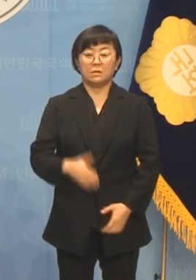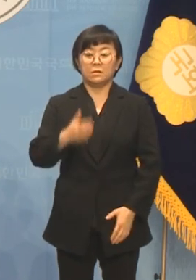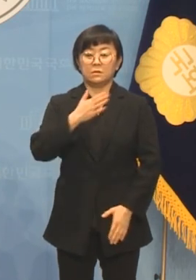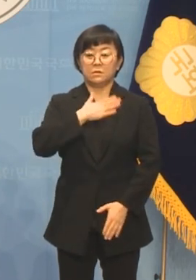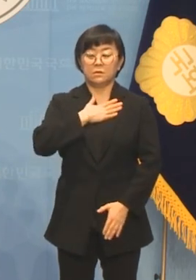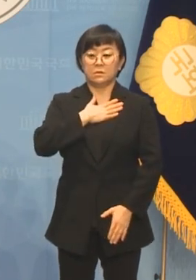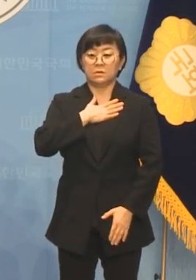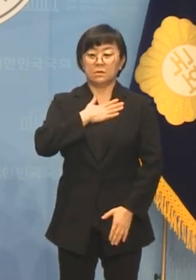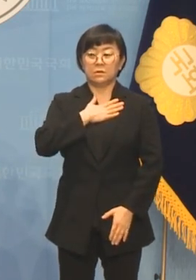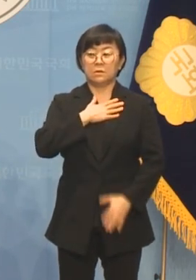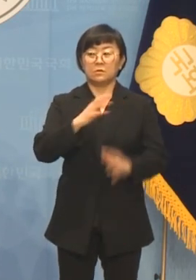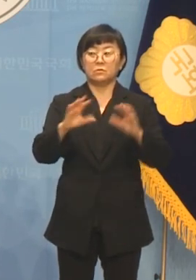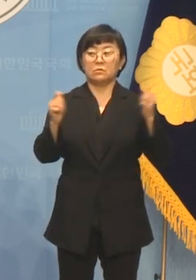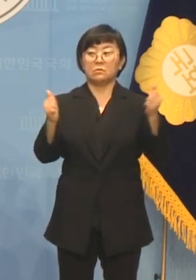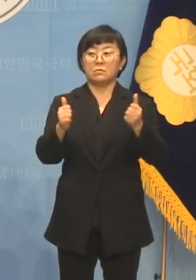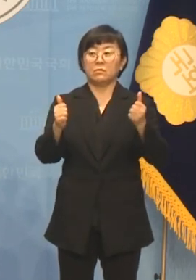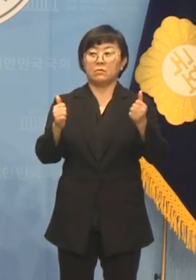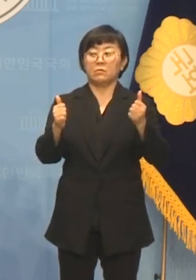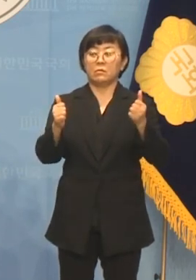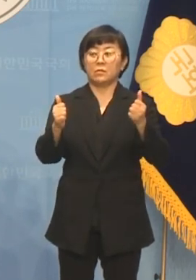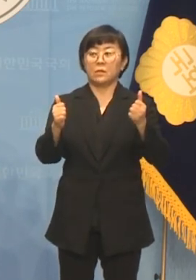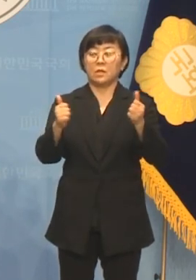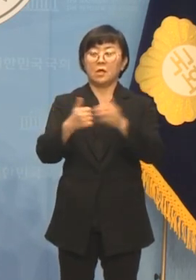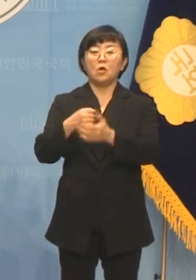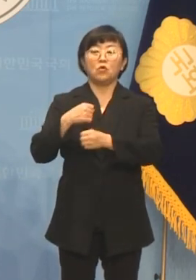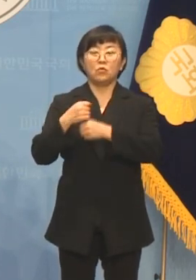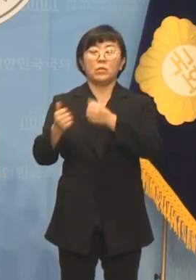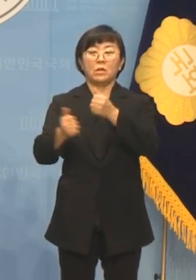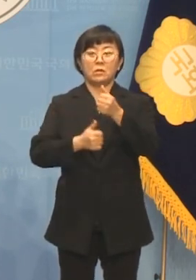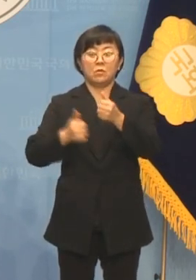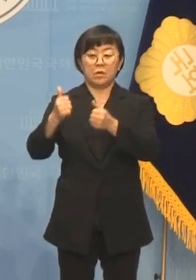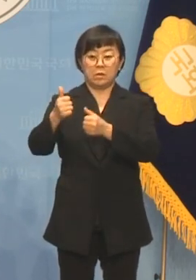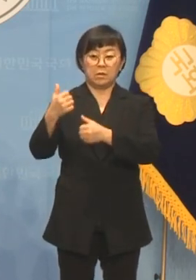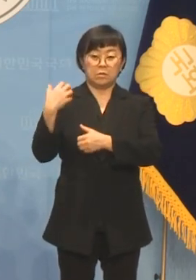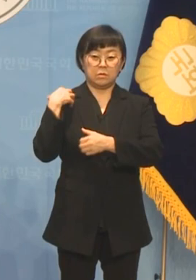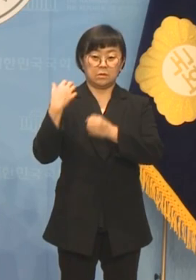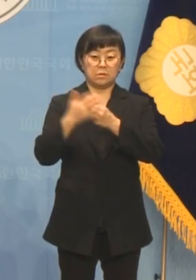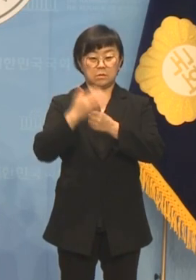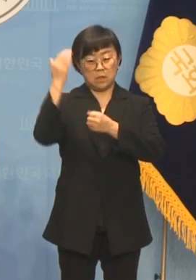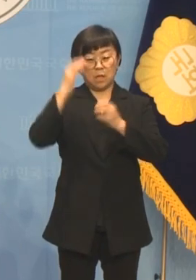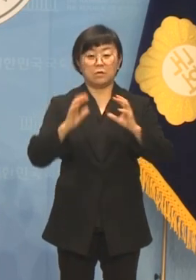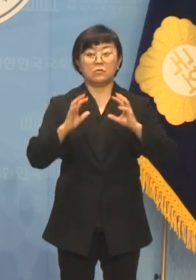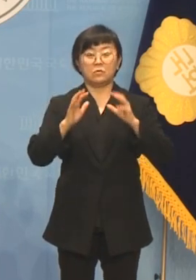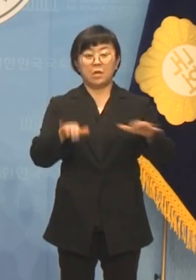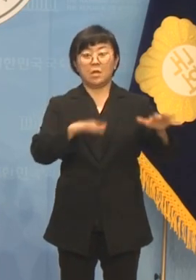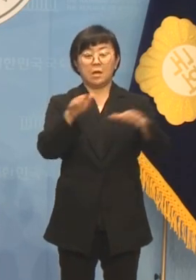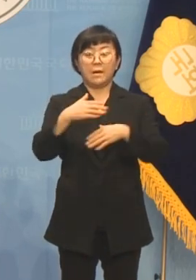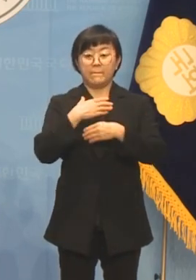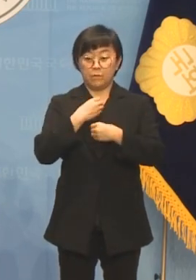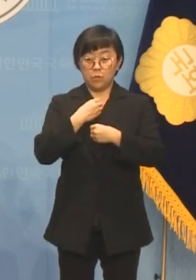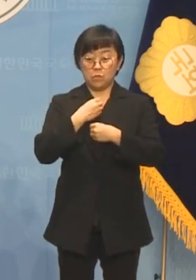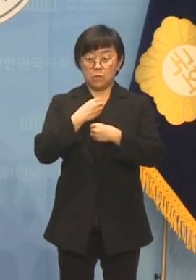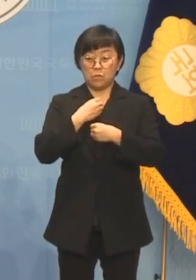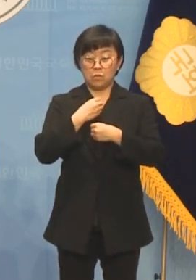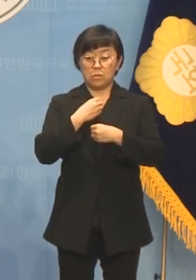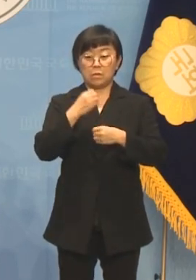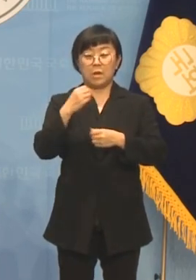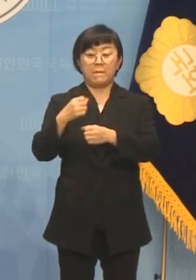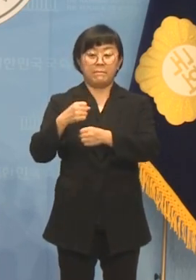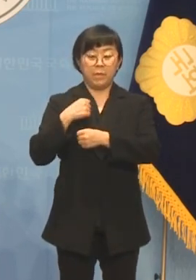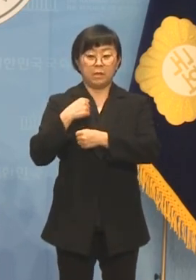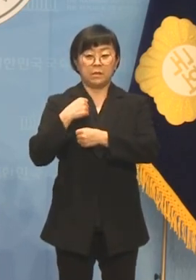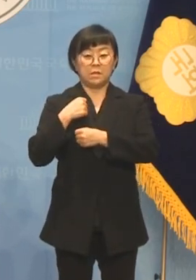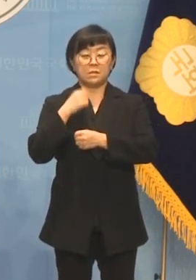저는 국회 국방위원회 위원으로서 대한민국 해양안보와 해양방위산업